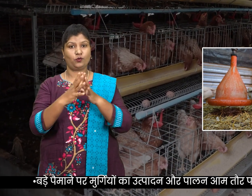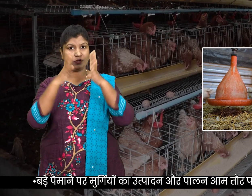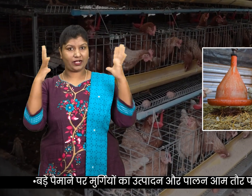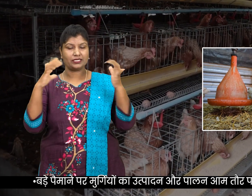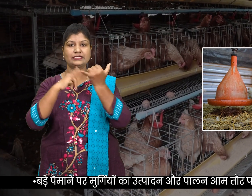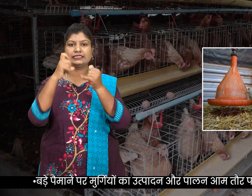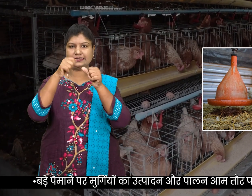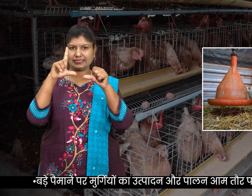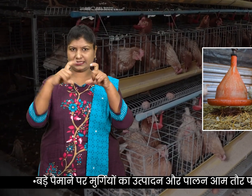है।